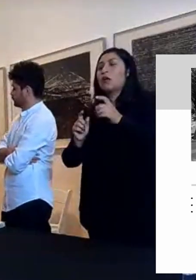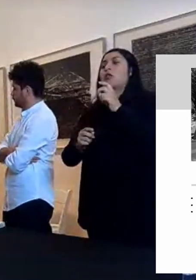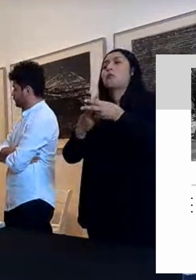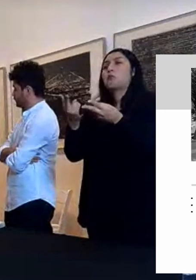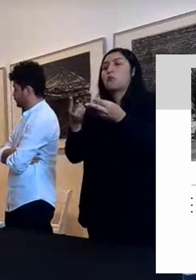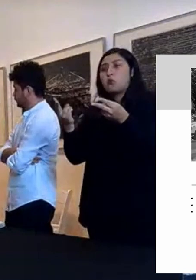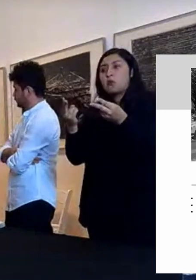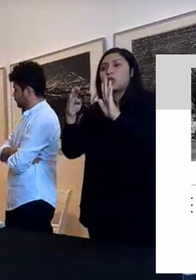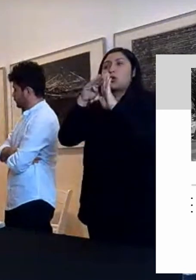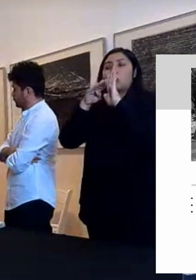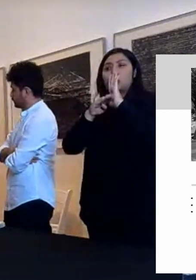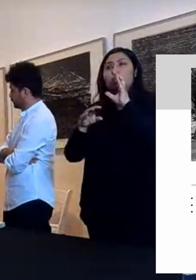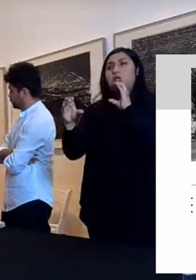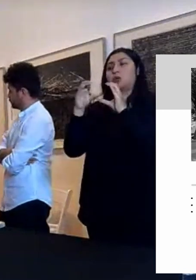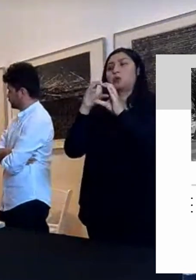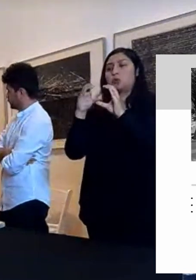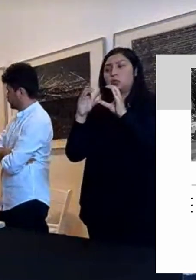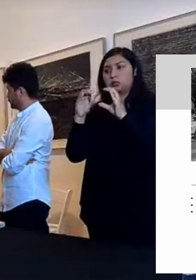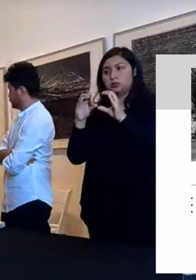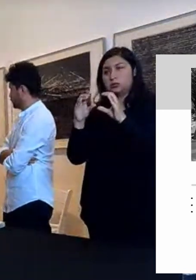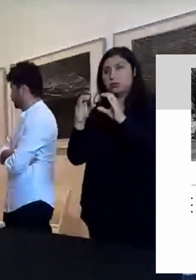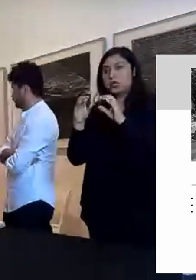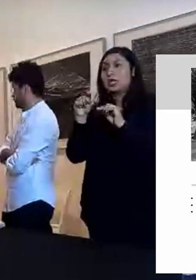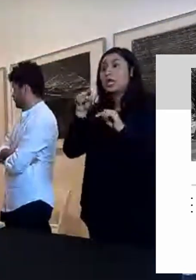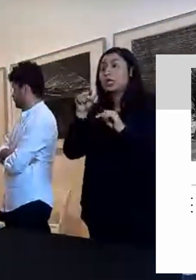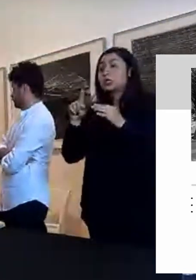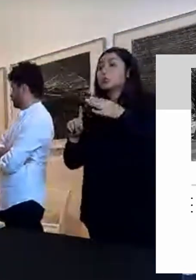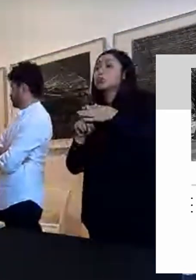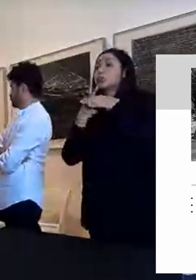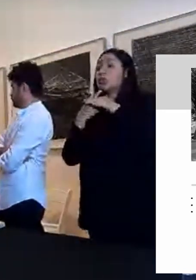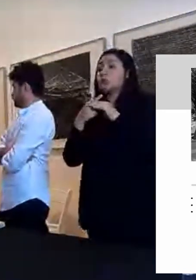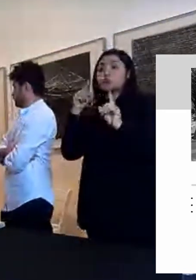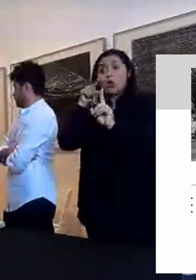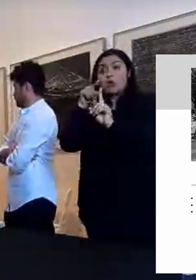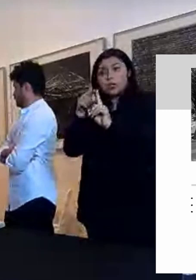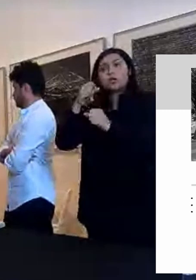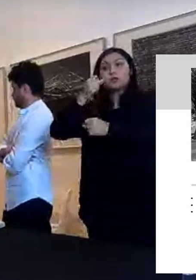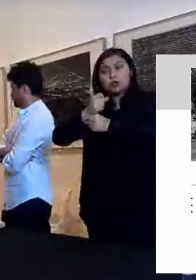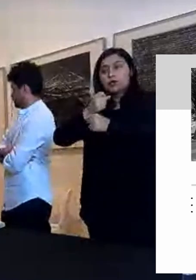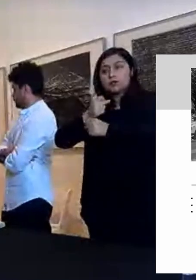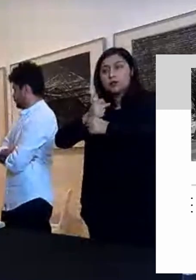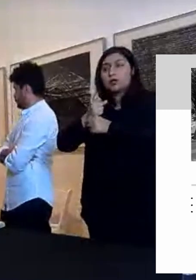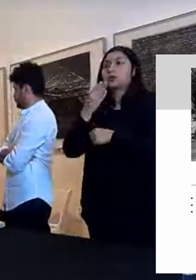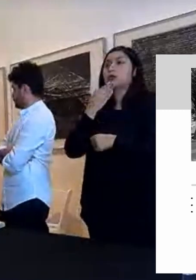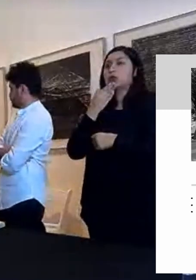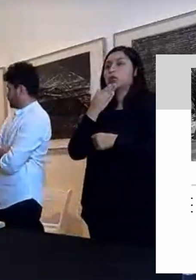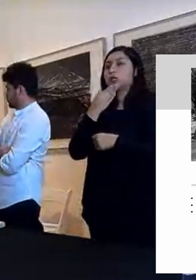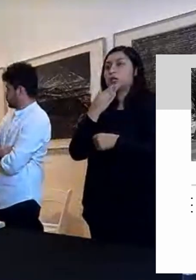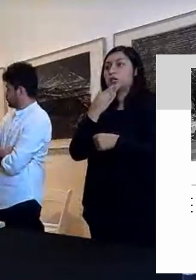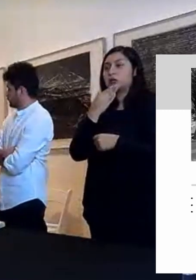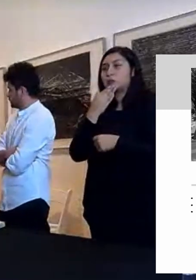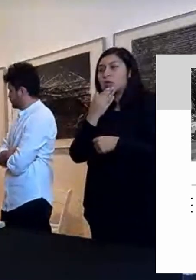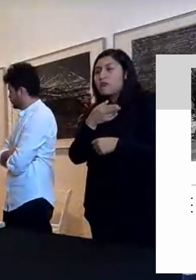contenidos y las comunicaciones particularmente. Y ahí salieron algunos objetivos que hemos estado trabajando y hemos estado también